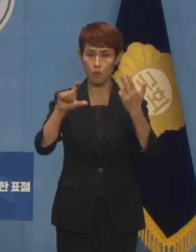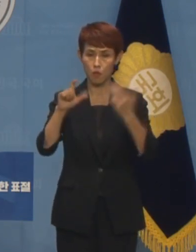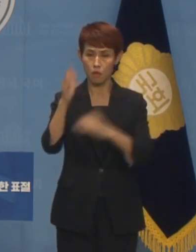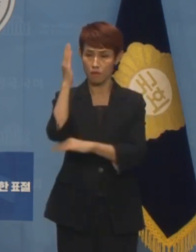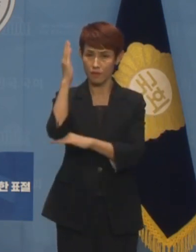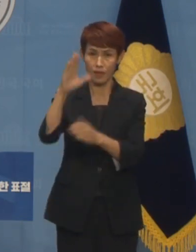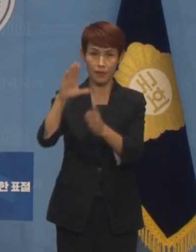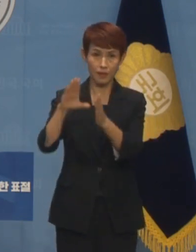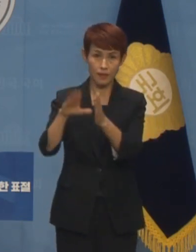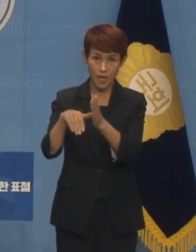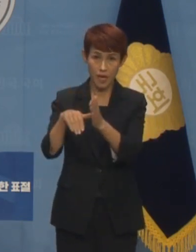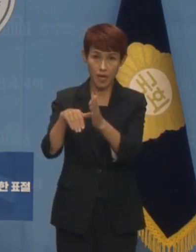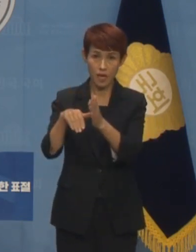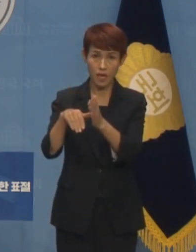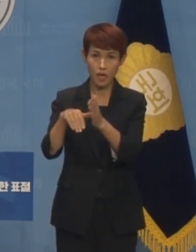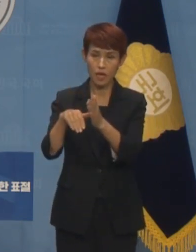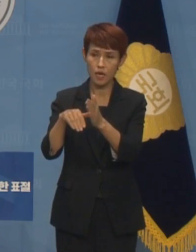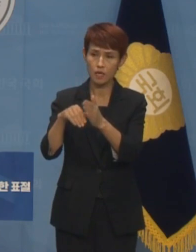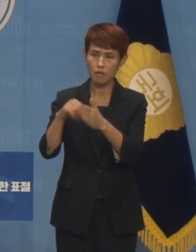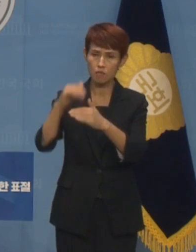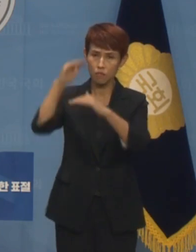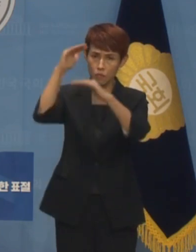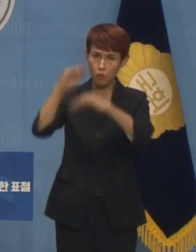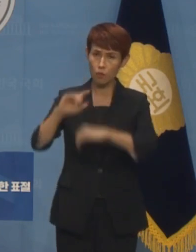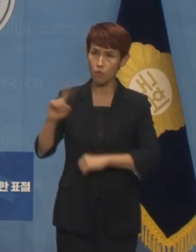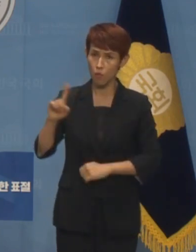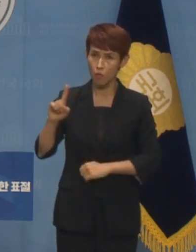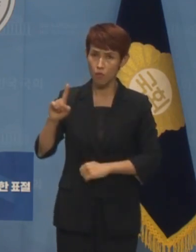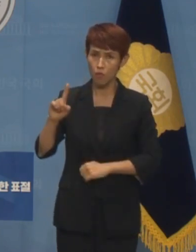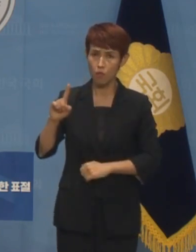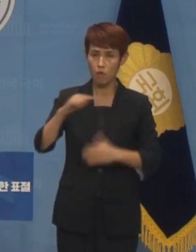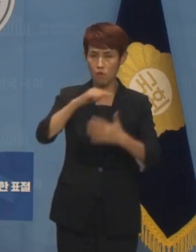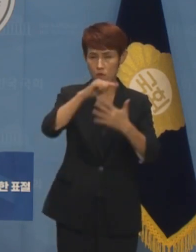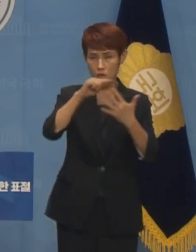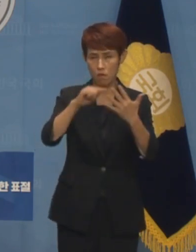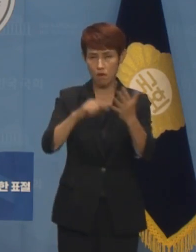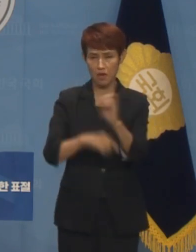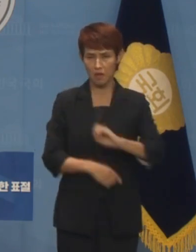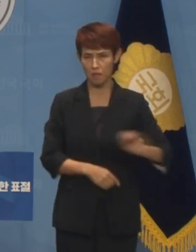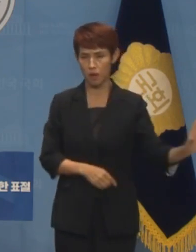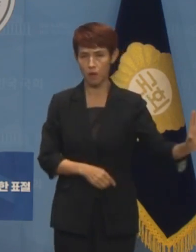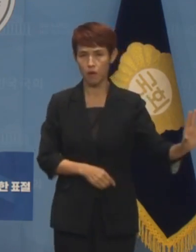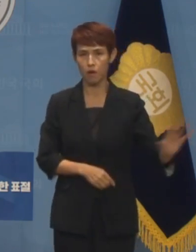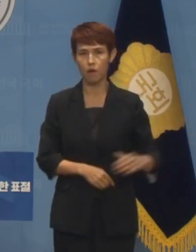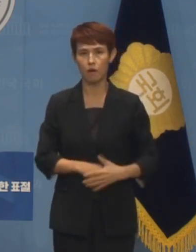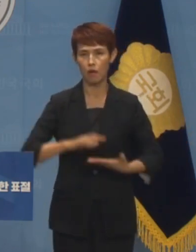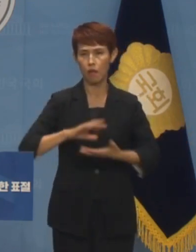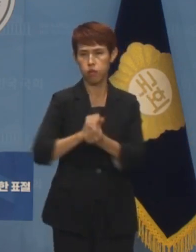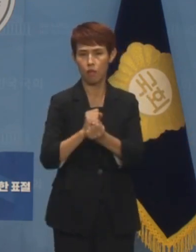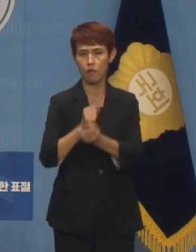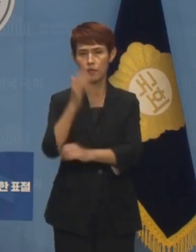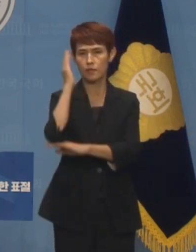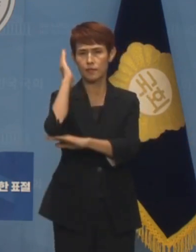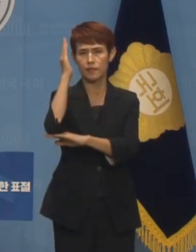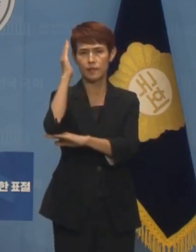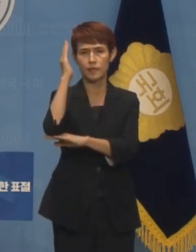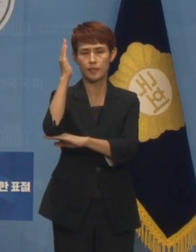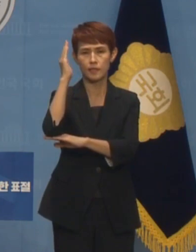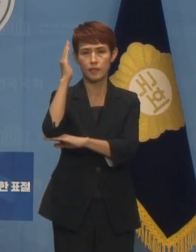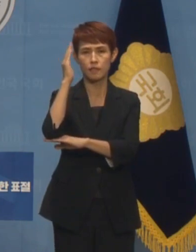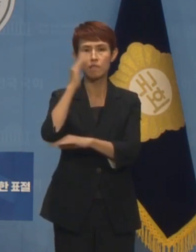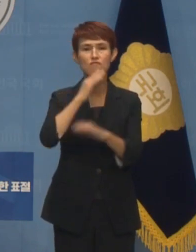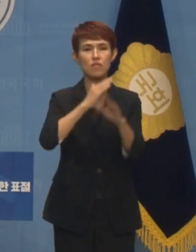윤석열 대통령의 8.15 통일 독트린은 이러한 절차가 생략된 완전 졸속의